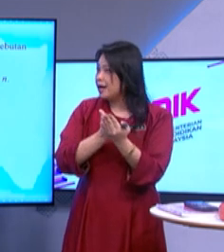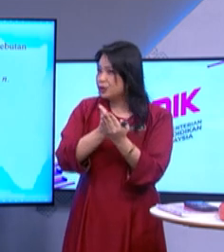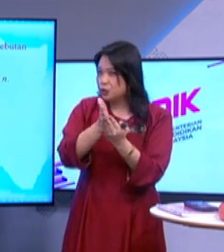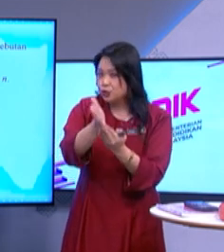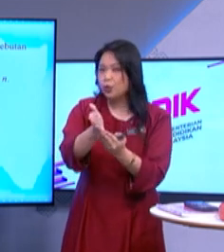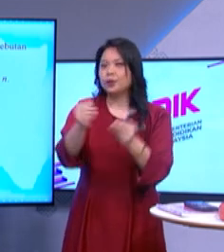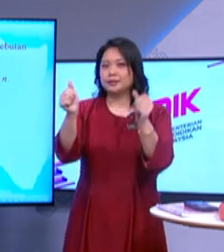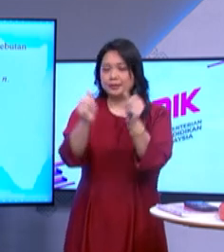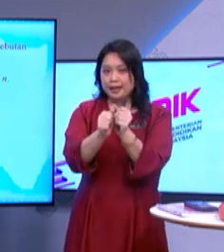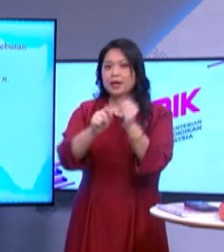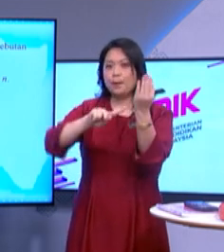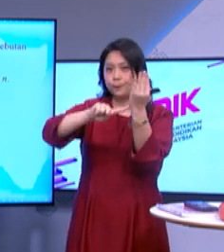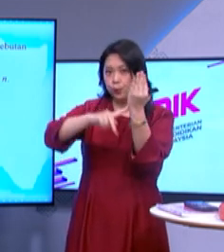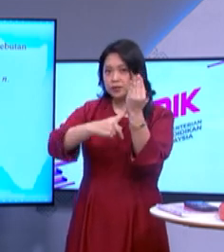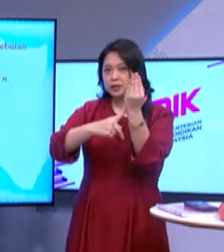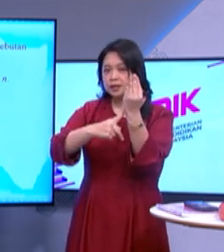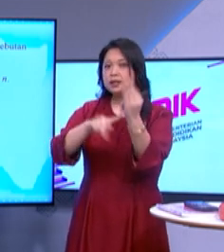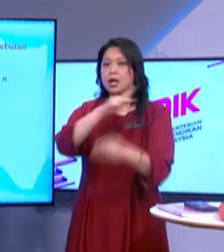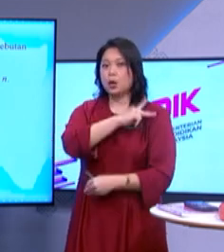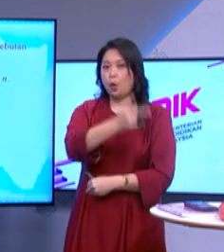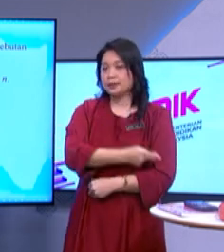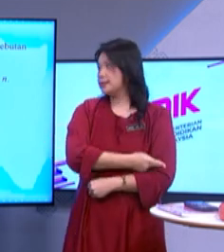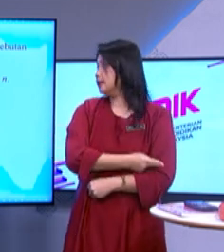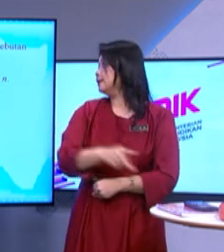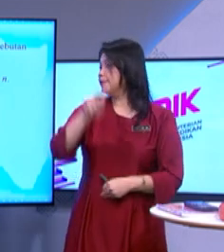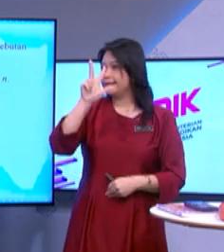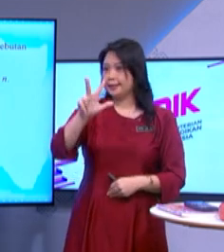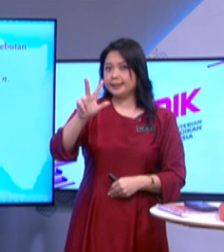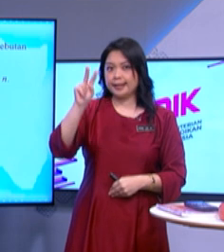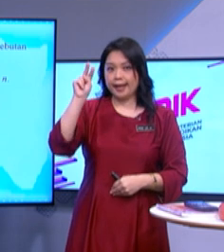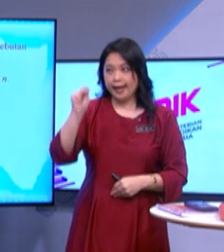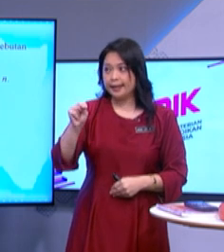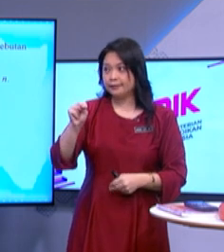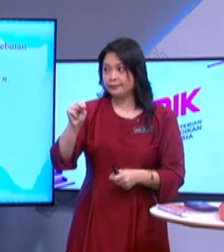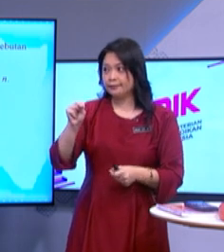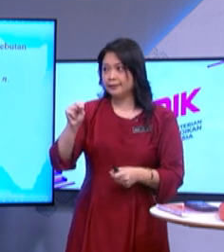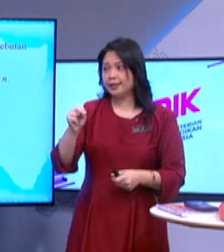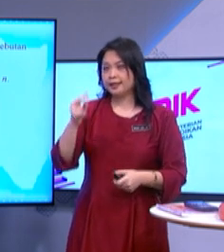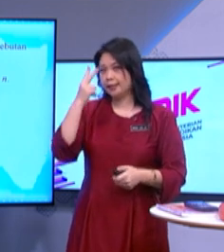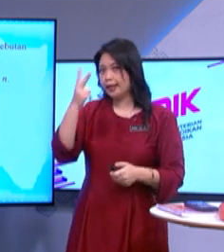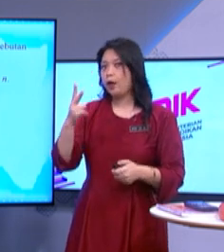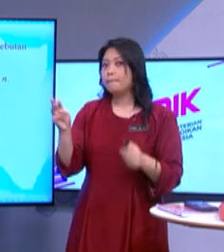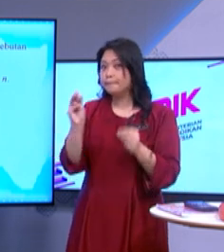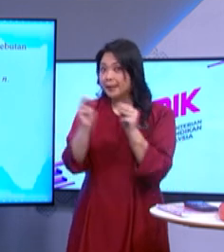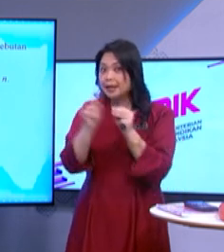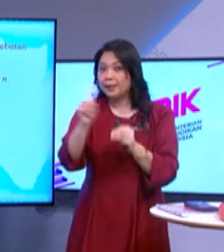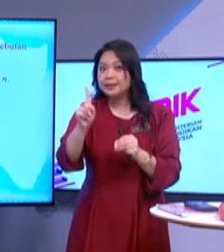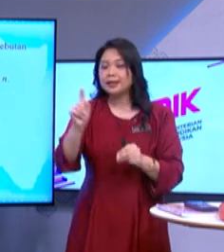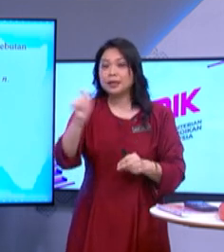langsung dengan pun cecak kuase digelar n kita tengok macam mana kita